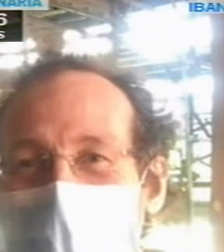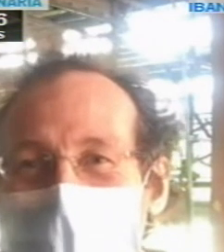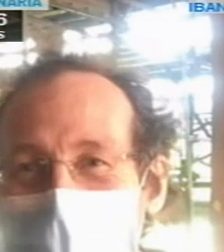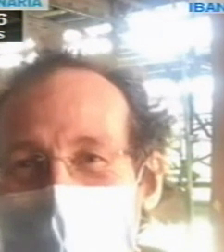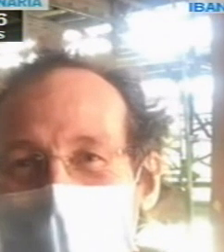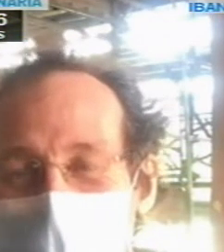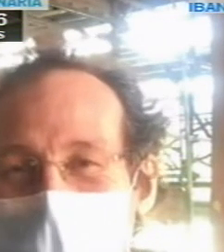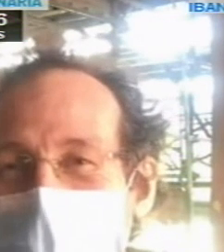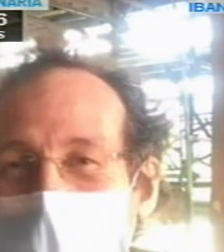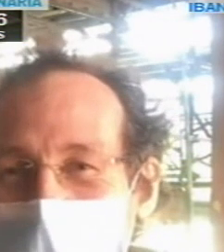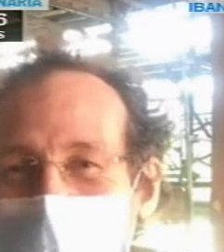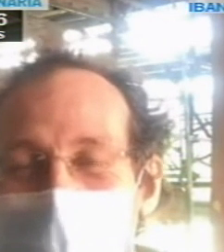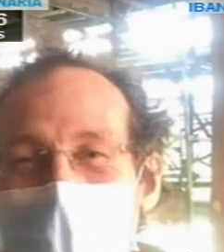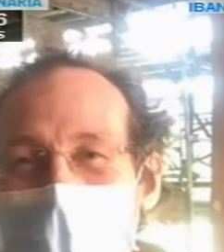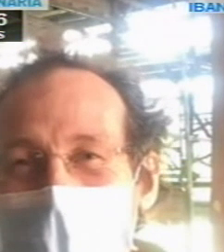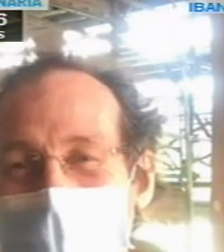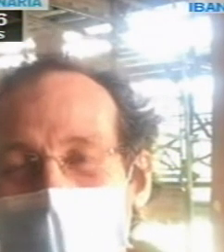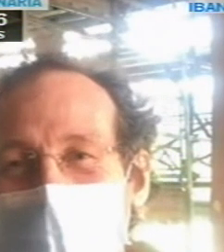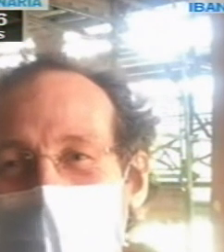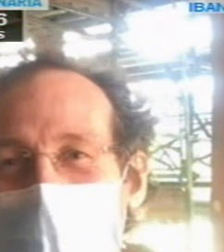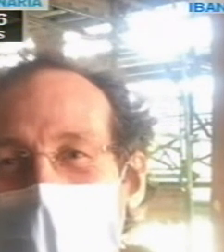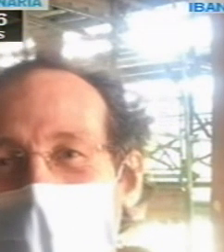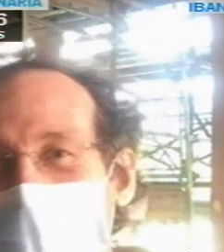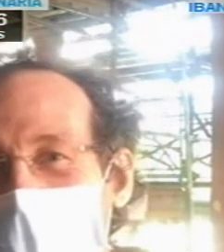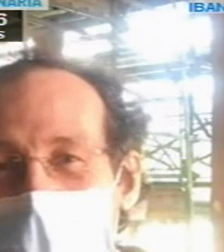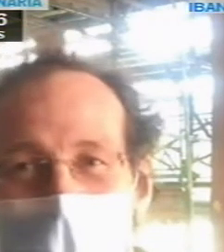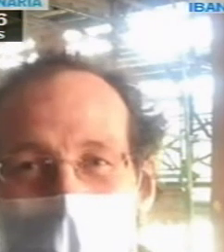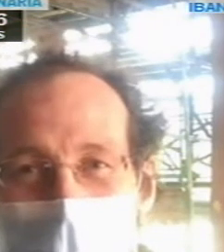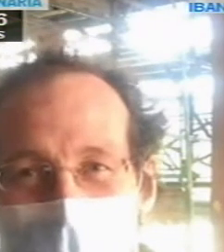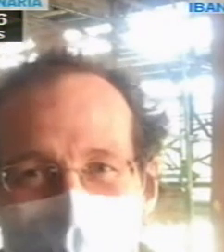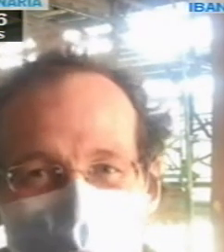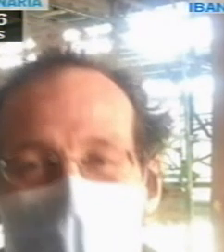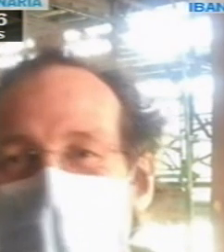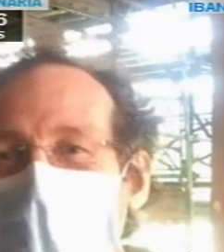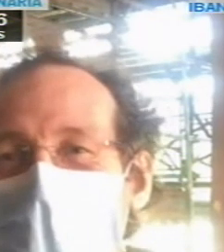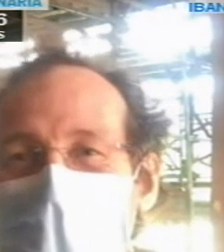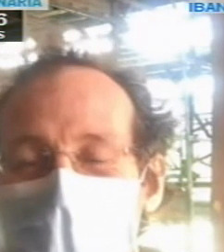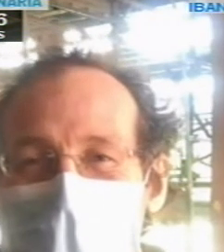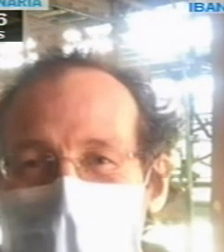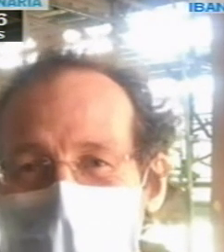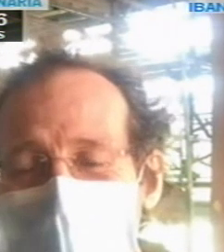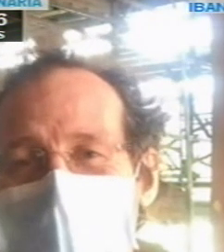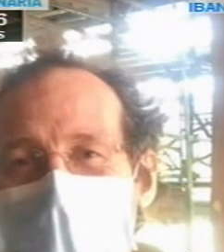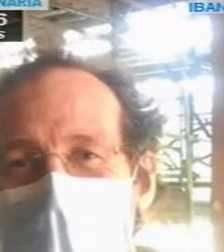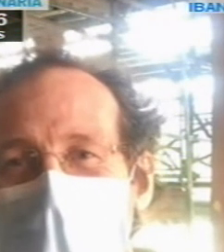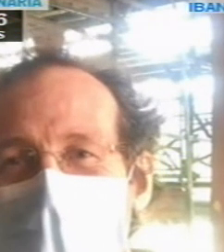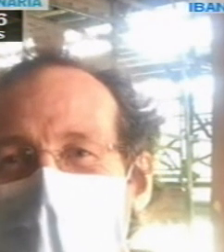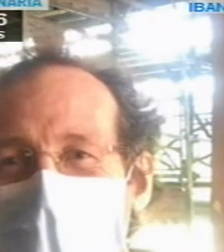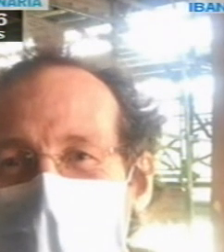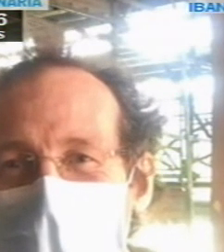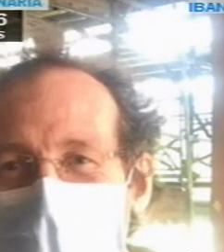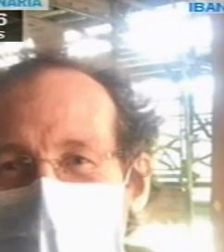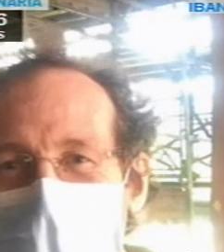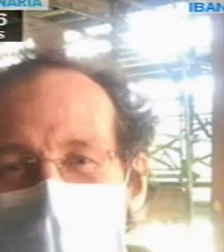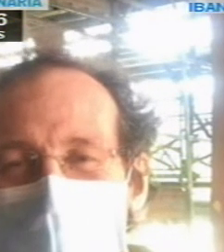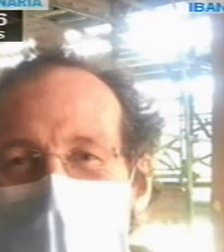le distanze, sembra tanta perché attende fuori. È vero anche che abbiamo incontrato qualcuno senza mascherina e qualcuno